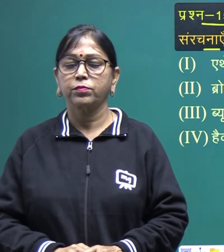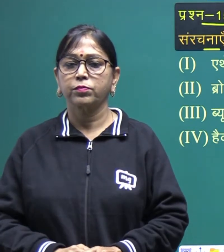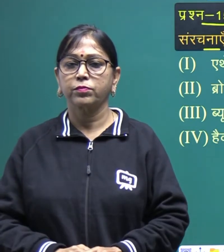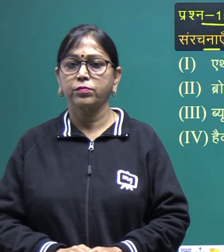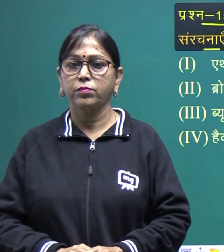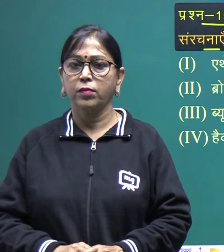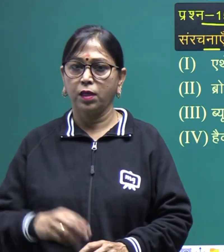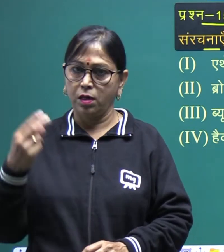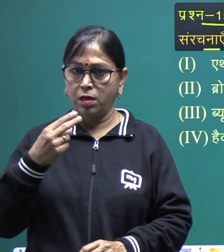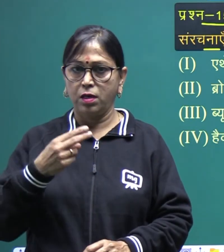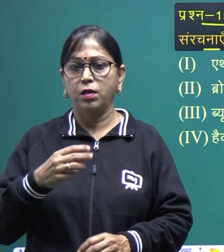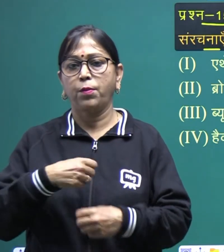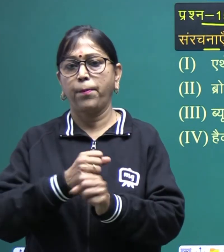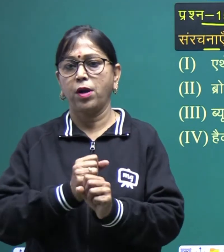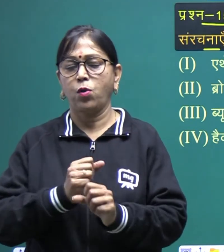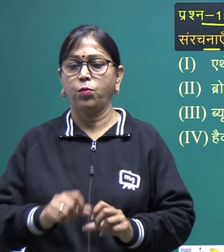चित्रित कीजिए।